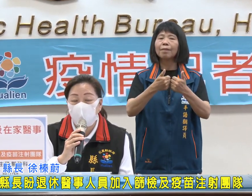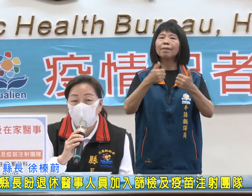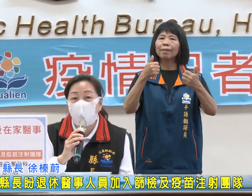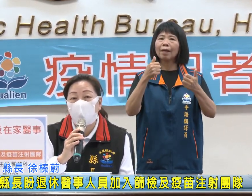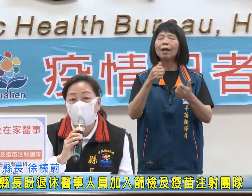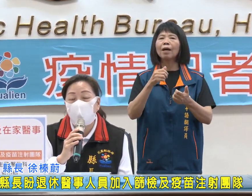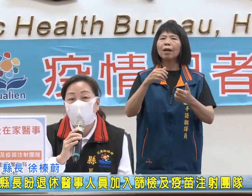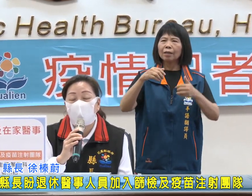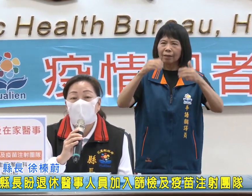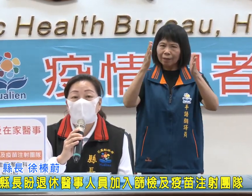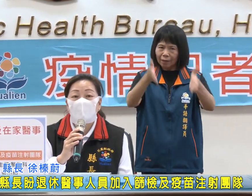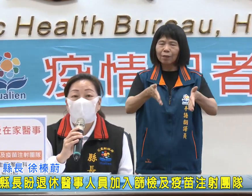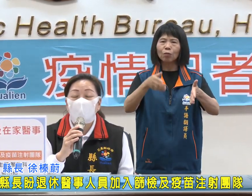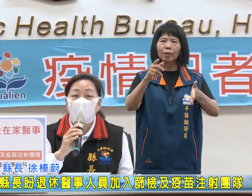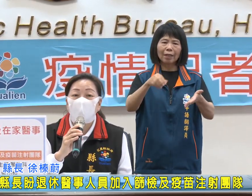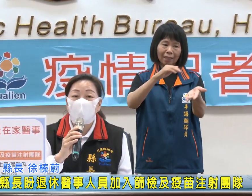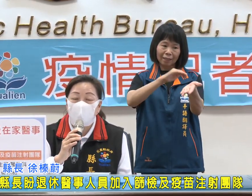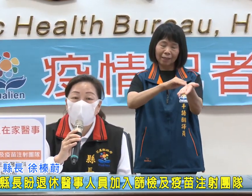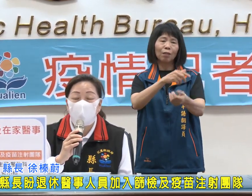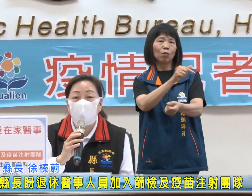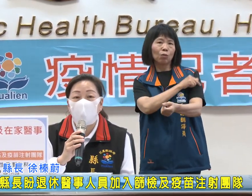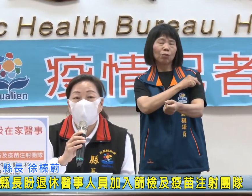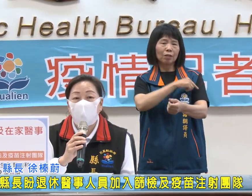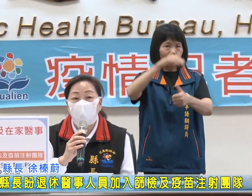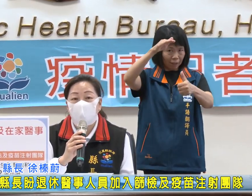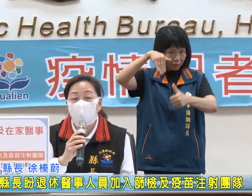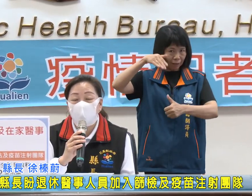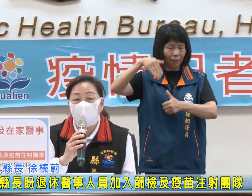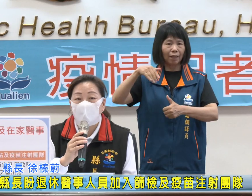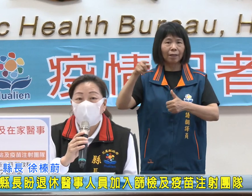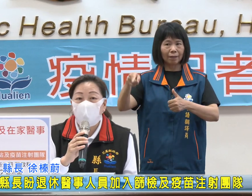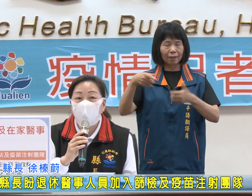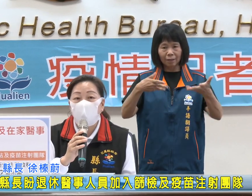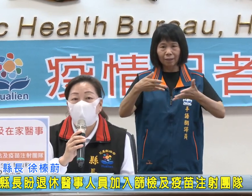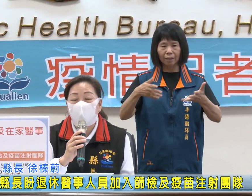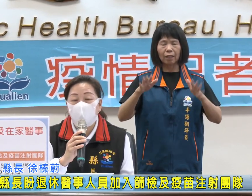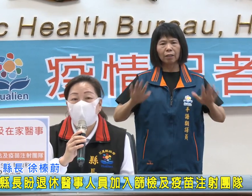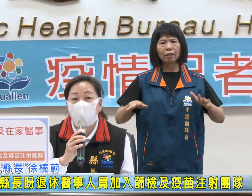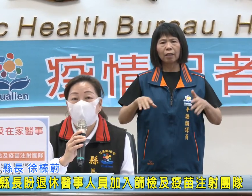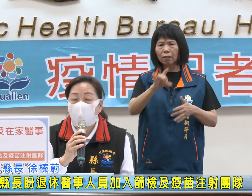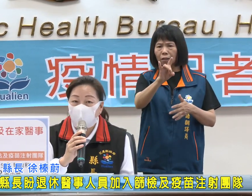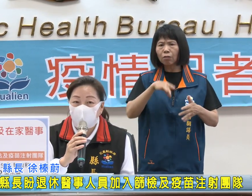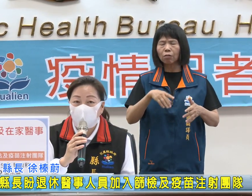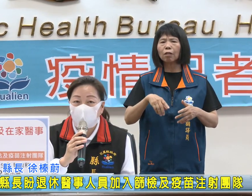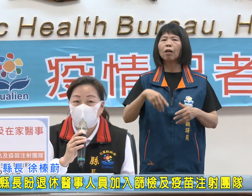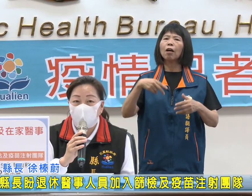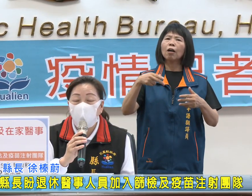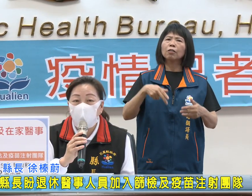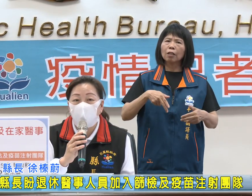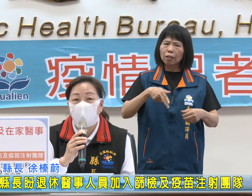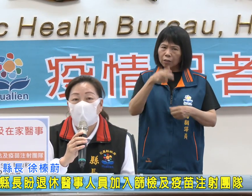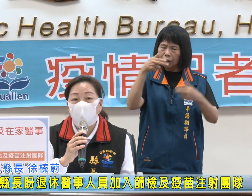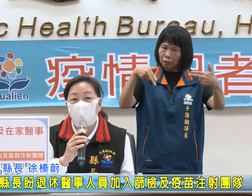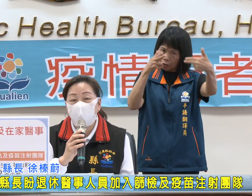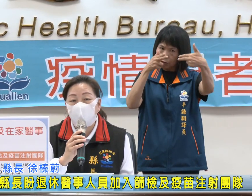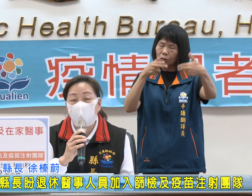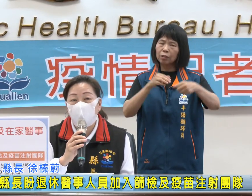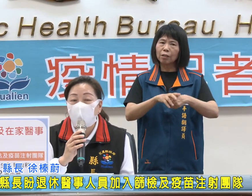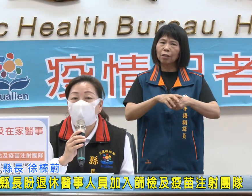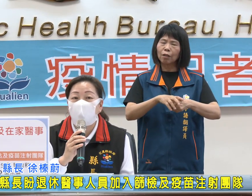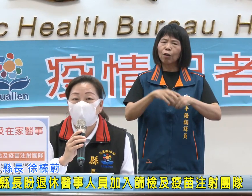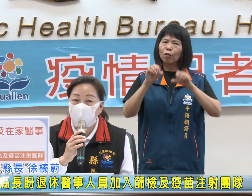员的招募的部分，那今天再一次在这里透过我们的转播，这个呼吁我们